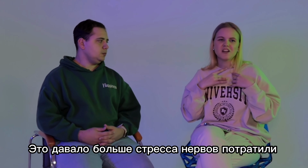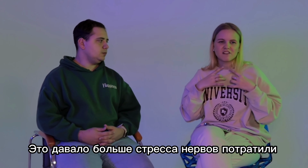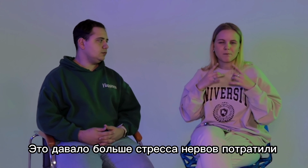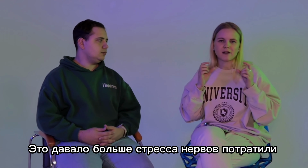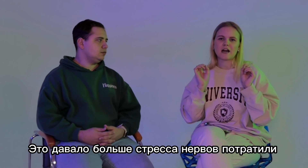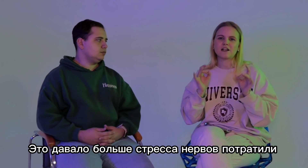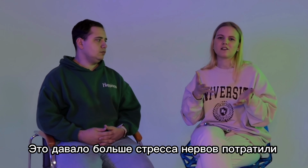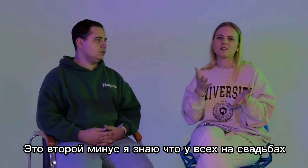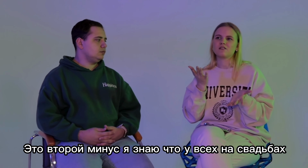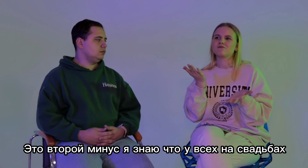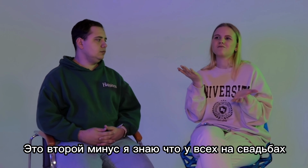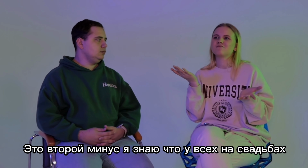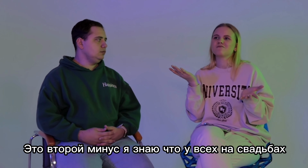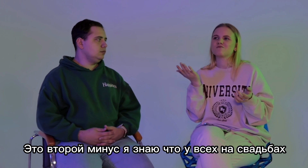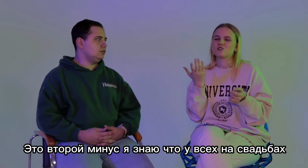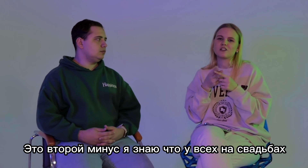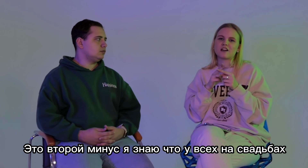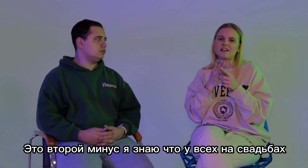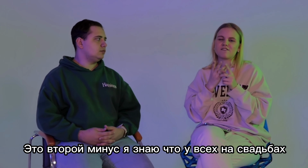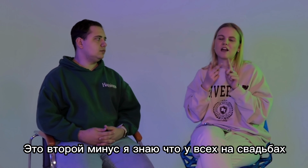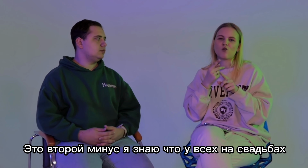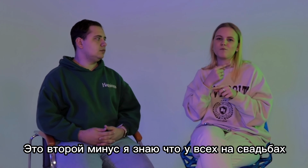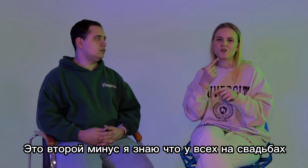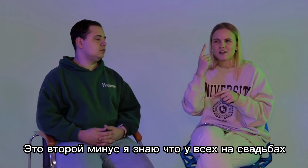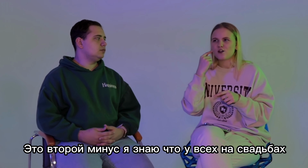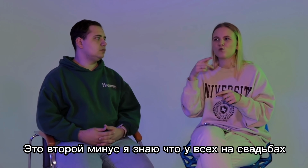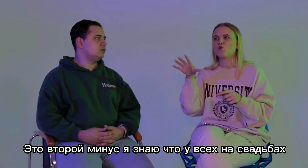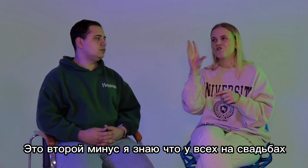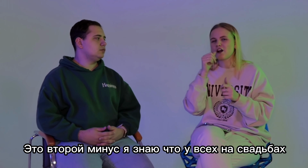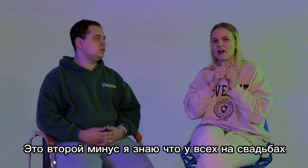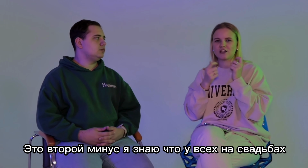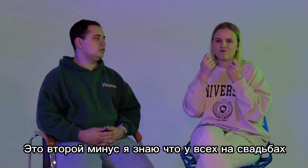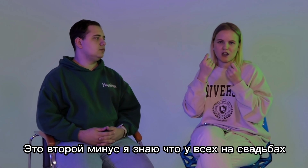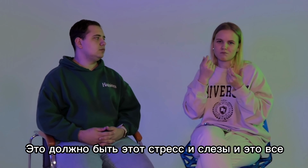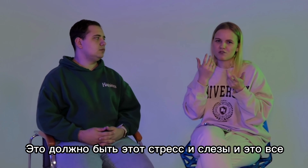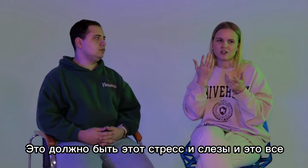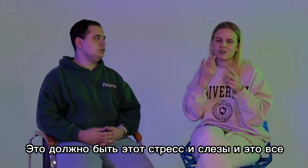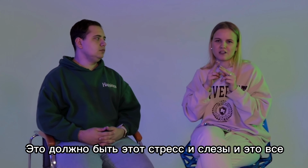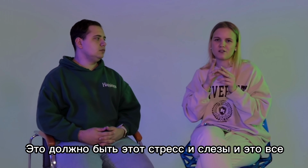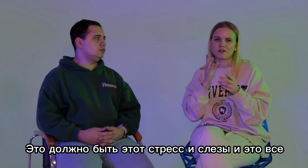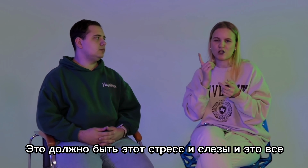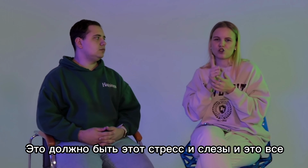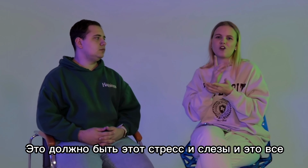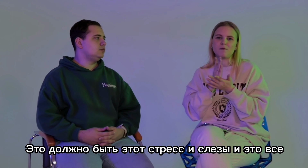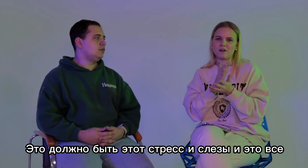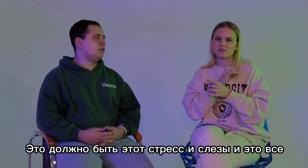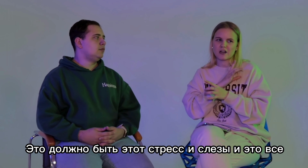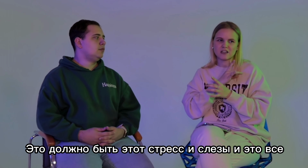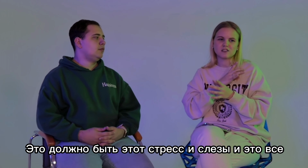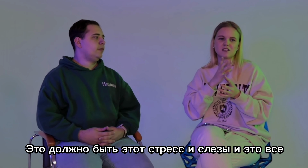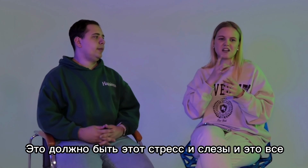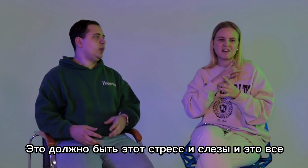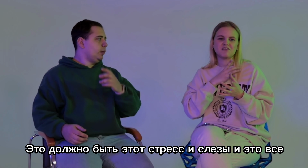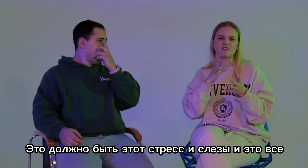нервы потратили. Это есть того мира, на кто все как пальбы. Должно иметь пресс, нервы,